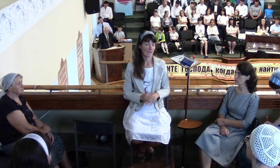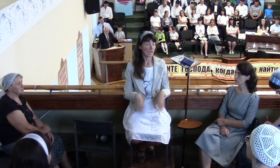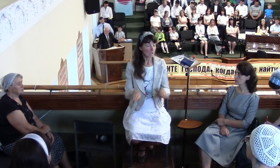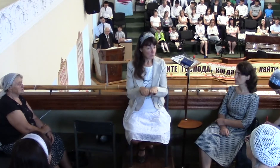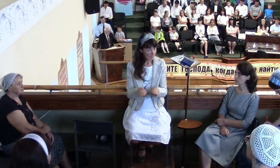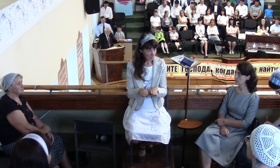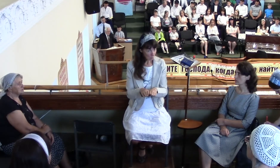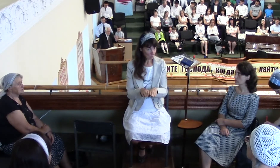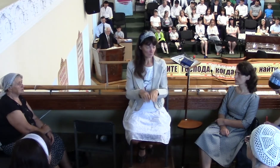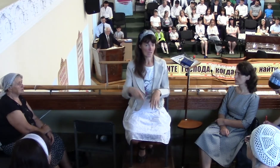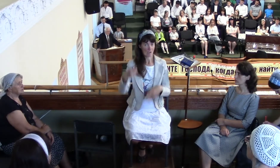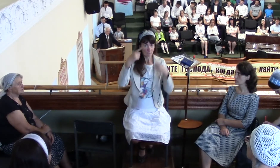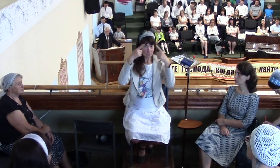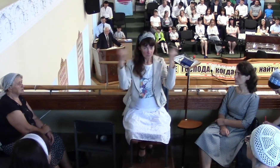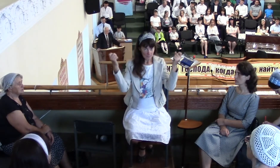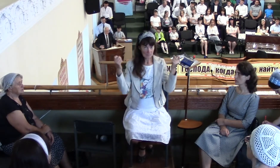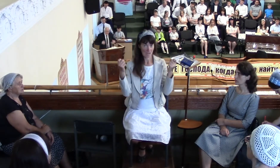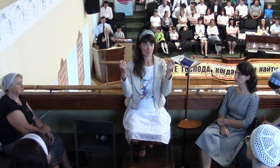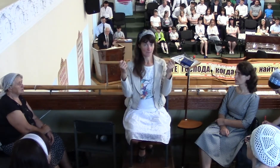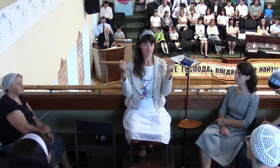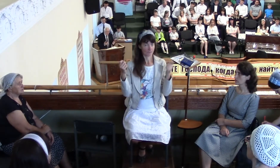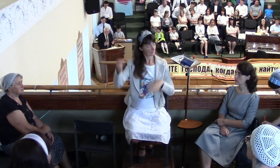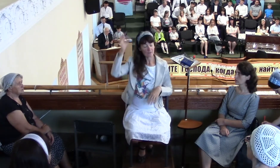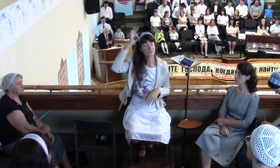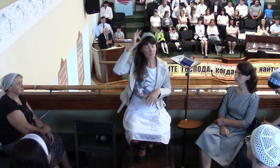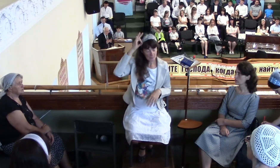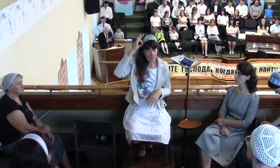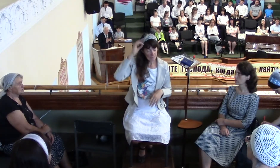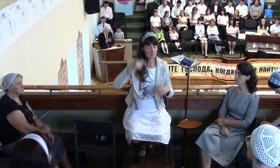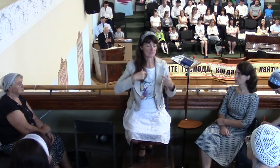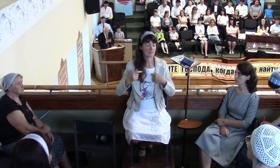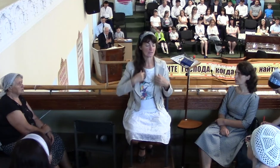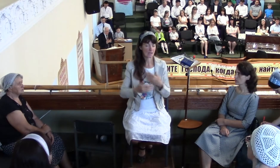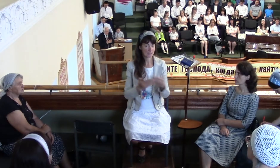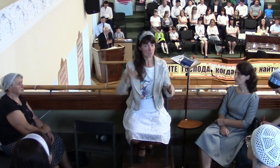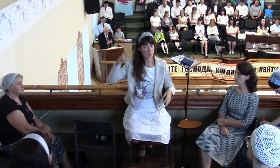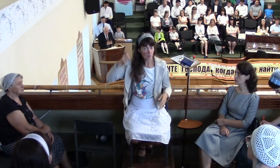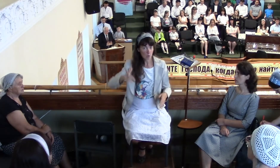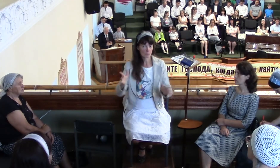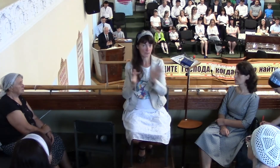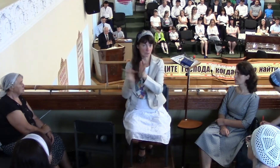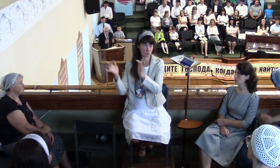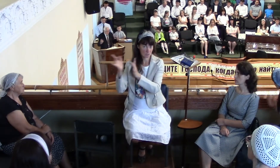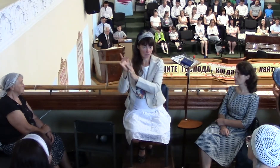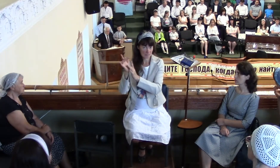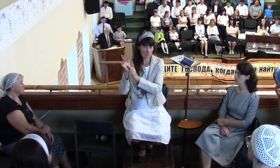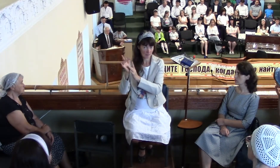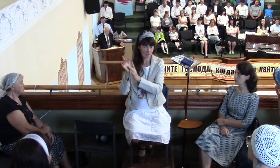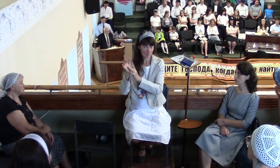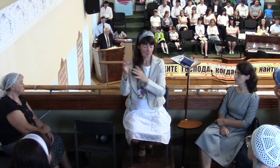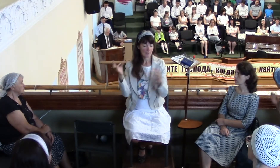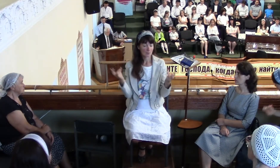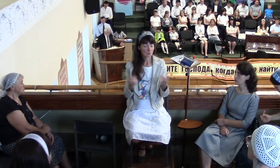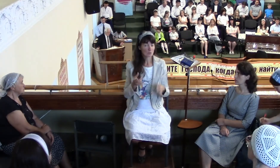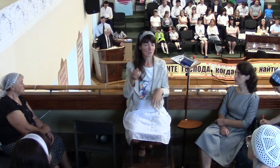Христа и есть регулярность для того, чтобы напомнить цену, потому что мы легко забываем,